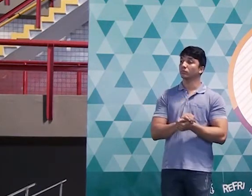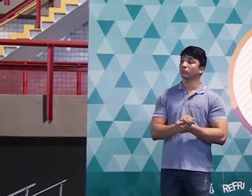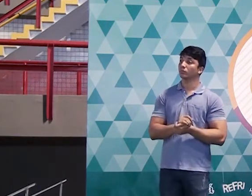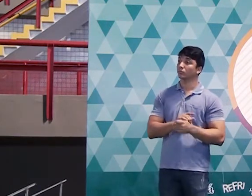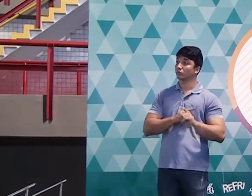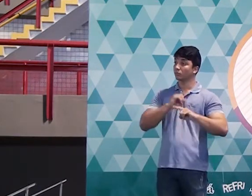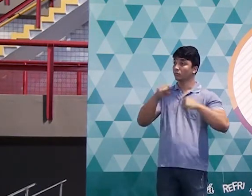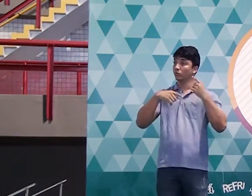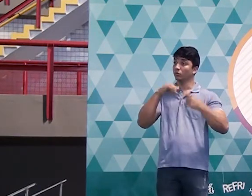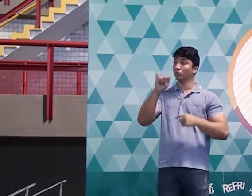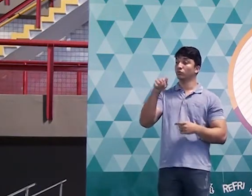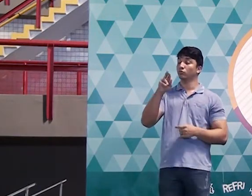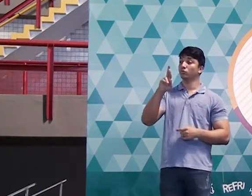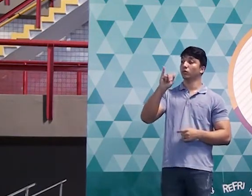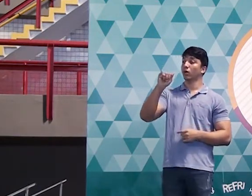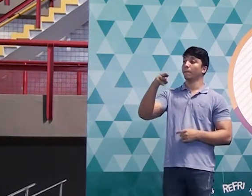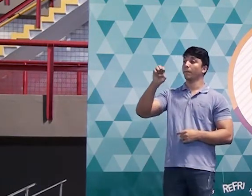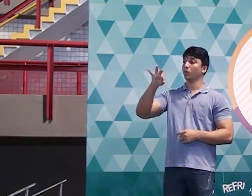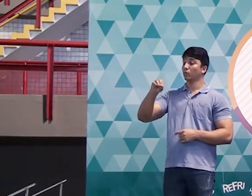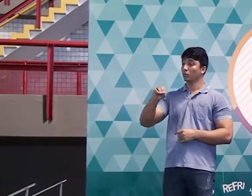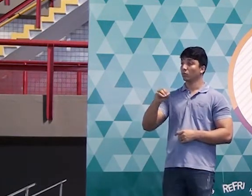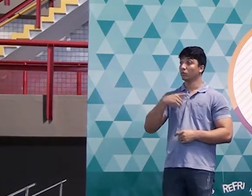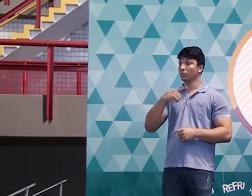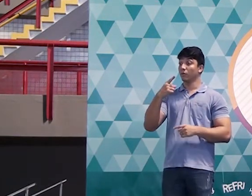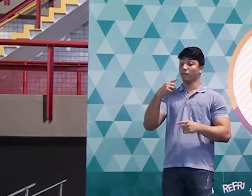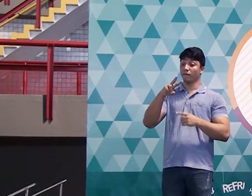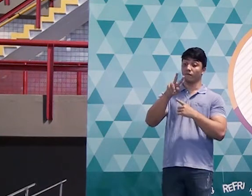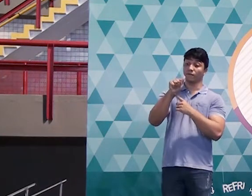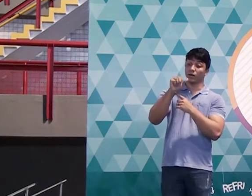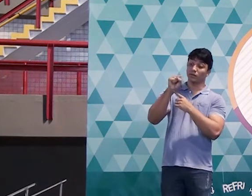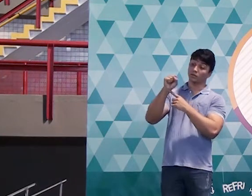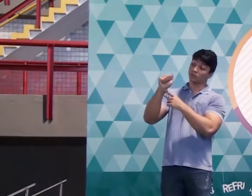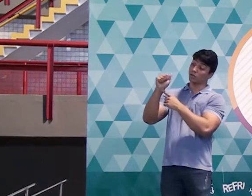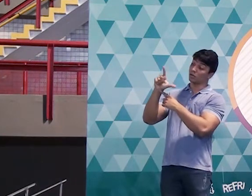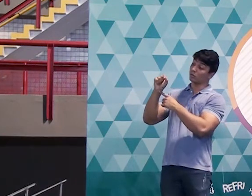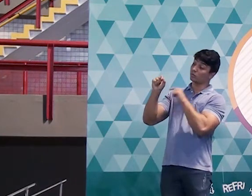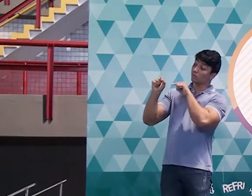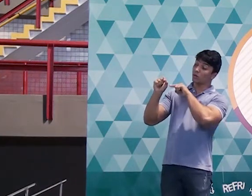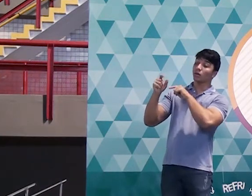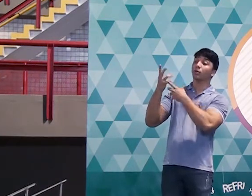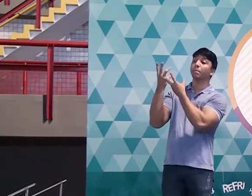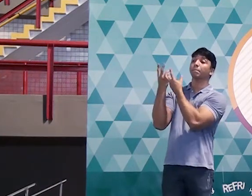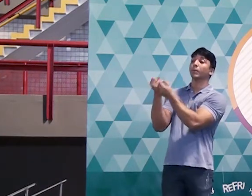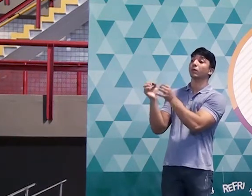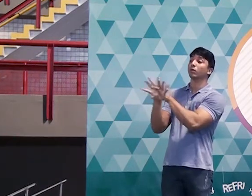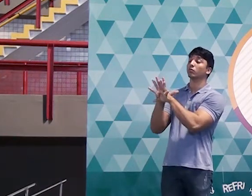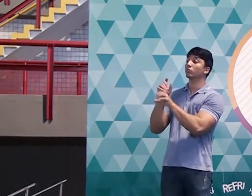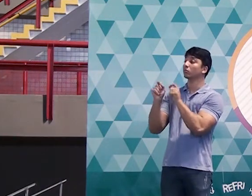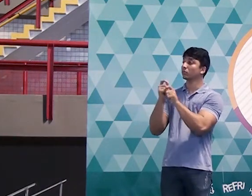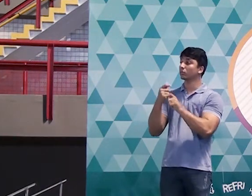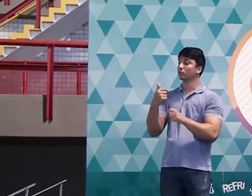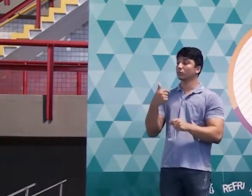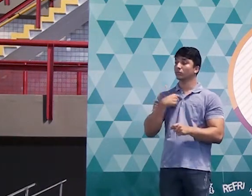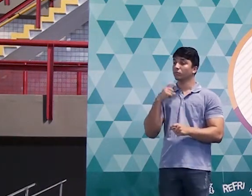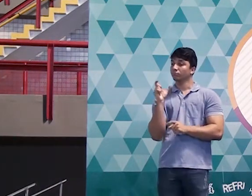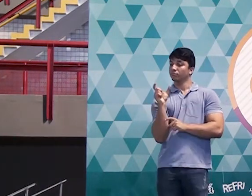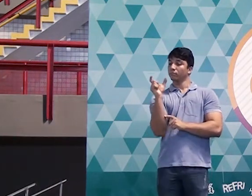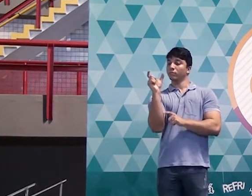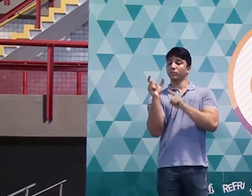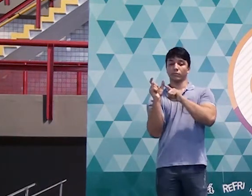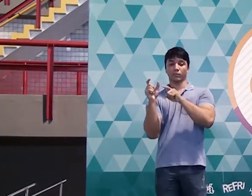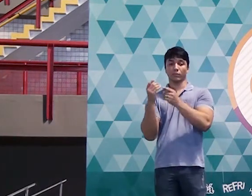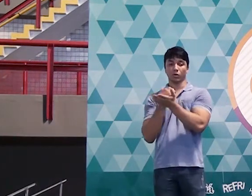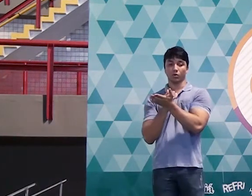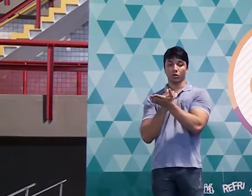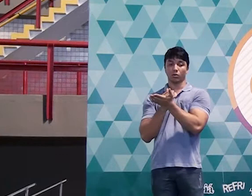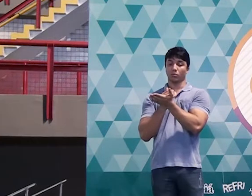Depois do juramento, o vassalo termina a frase com a seguinte estrofe: a